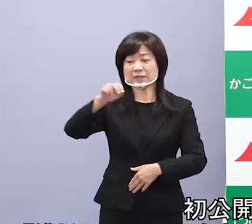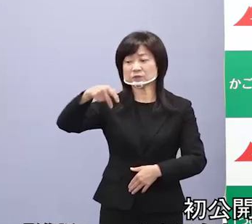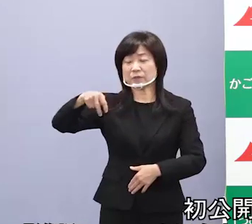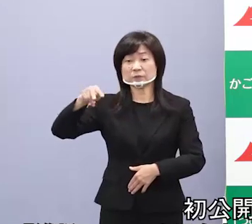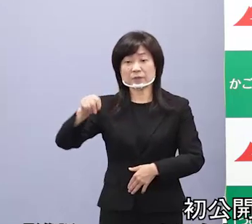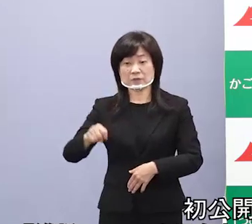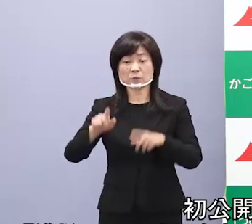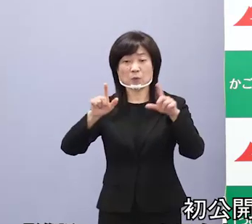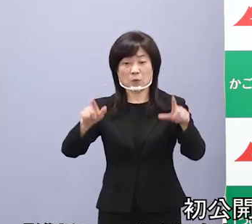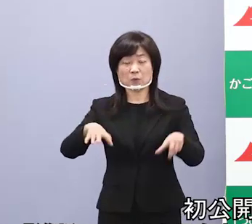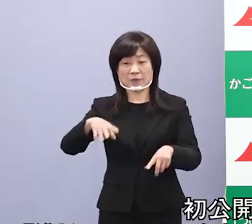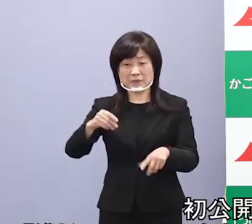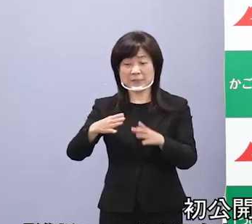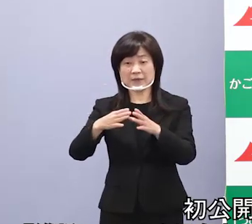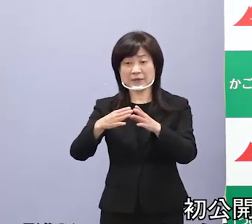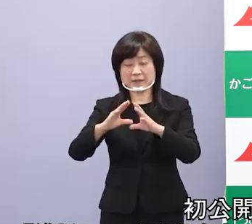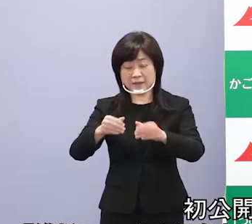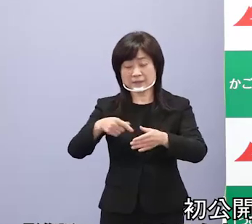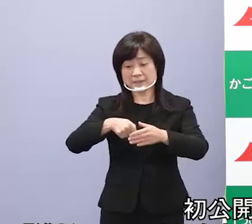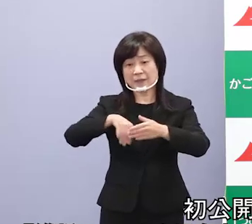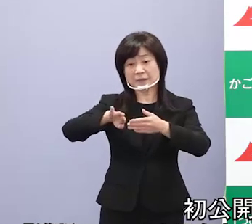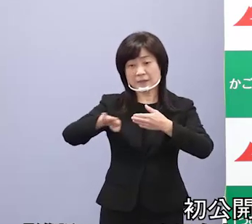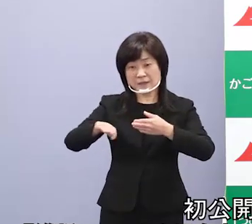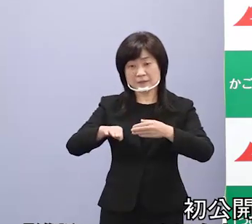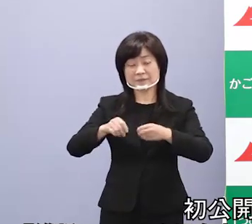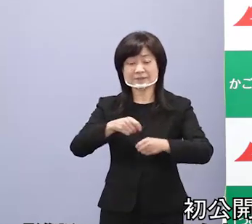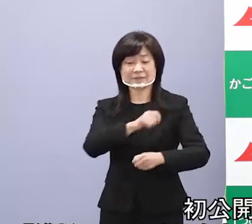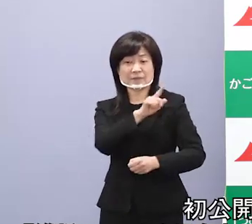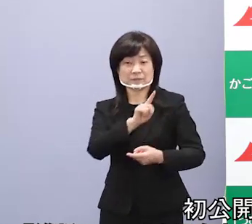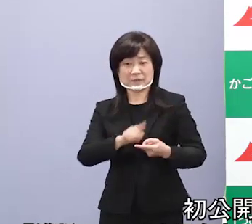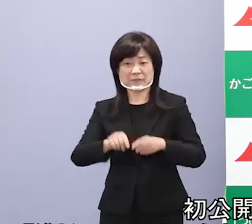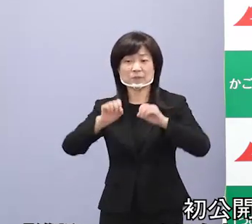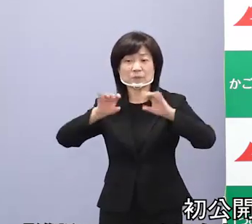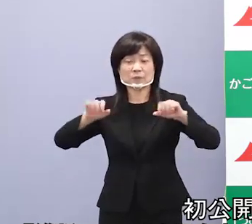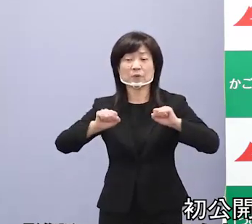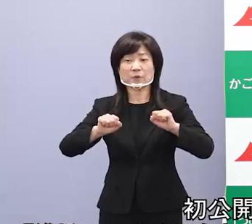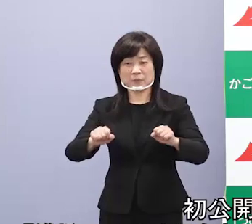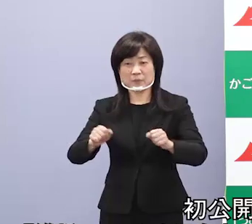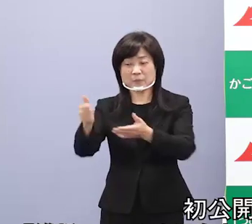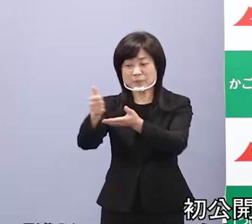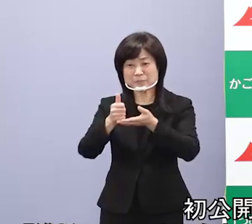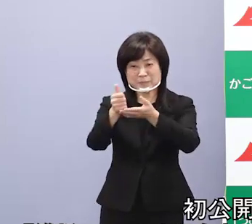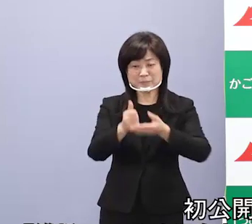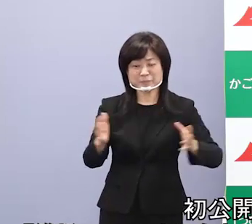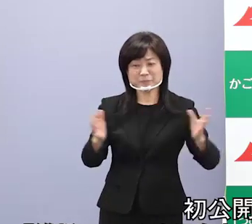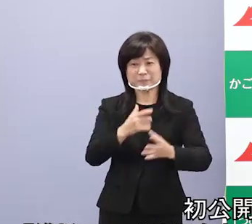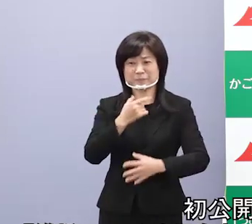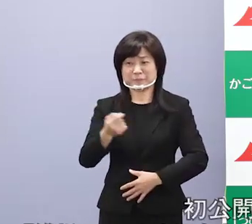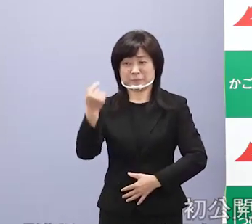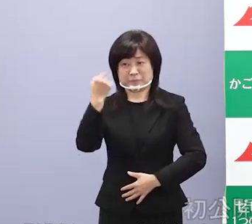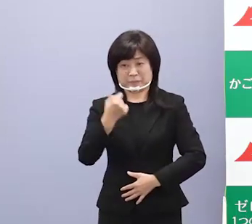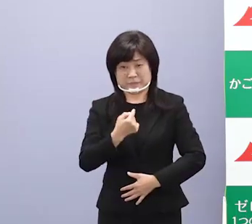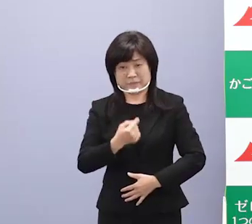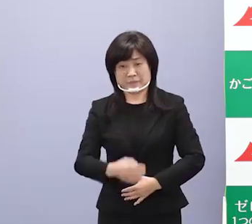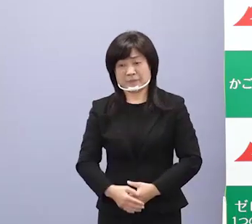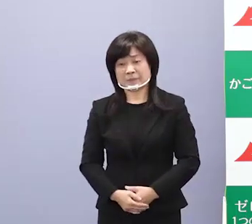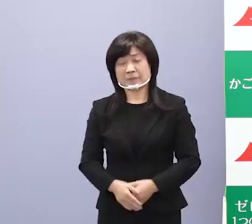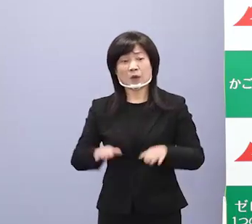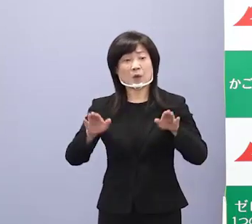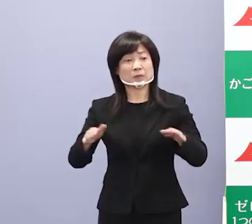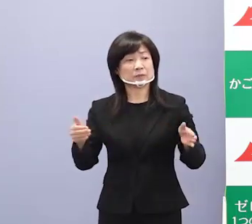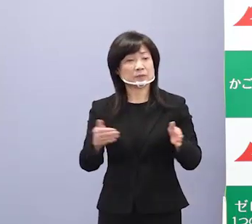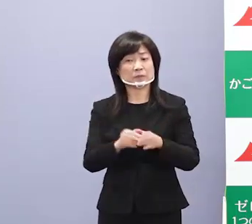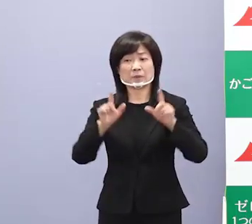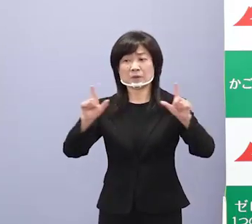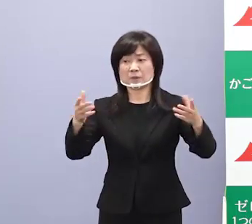心に県内外へ積極的なプロモーションを行い、多くの誘客へとつなげてまいります。本日は以